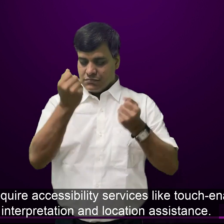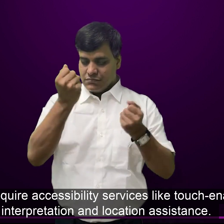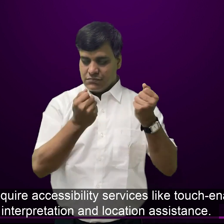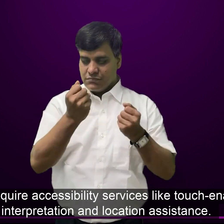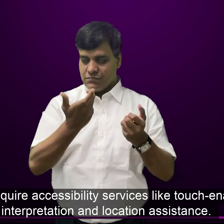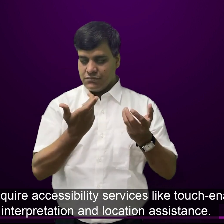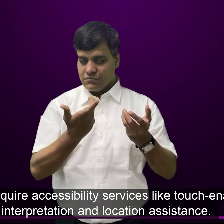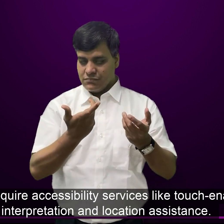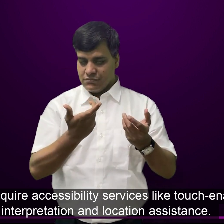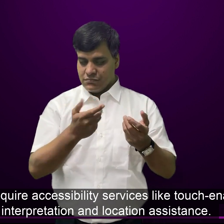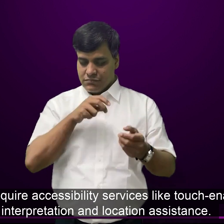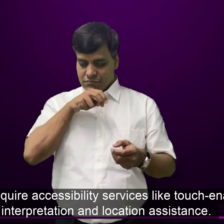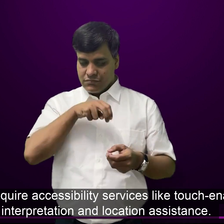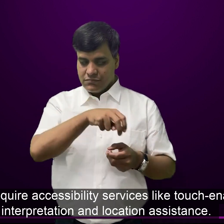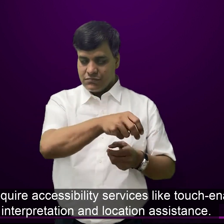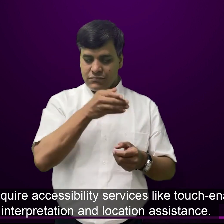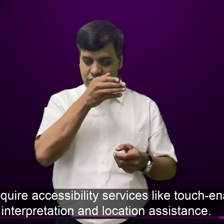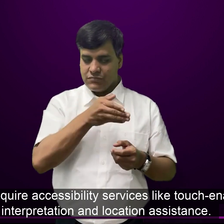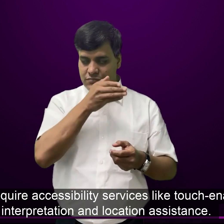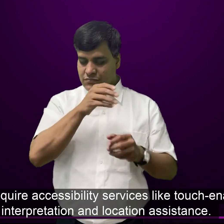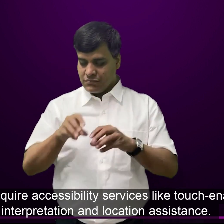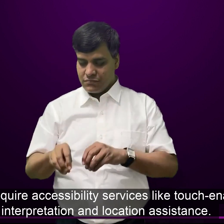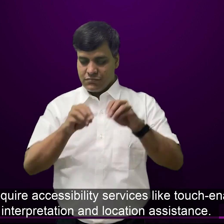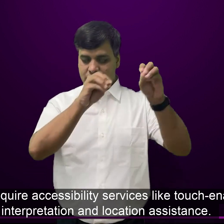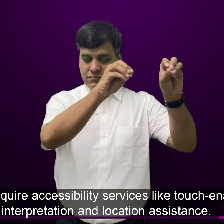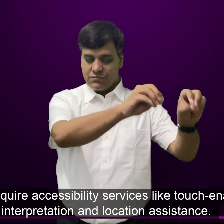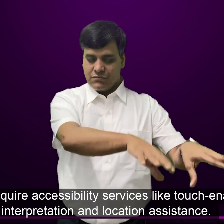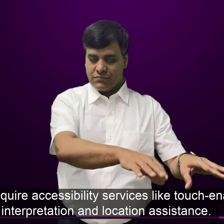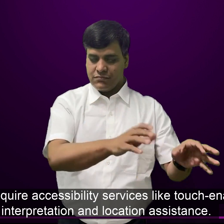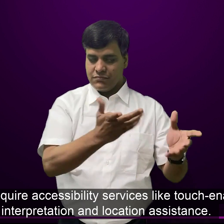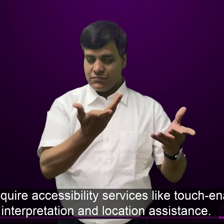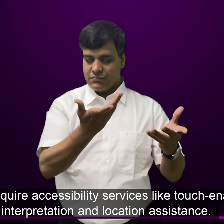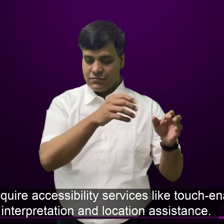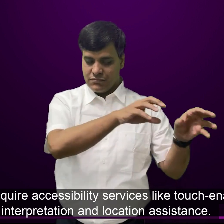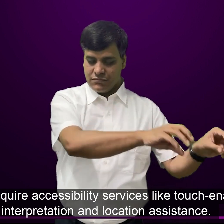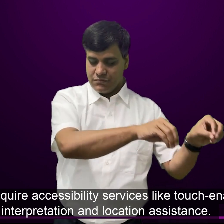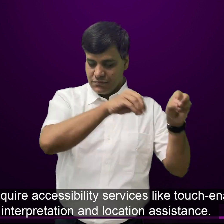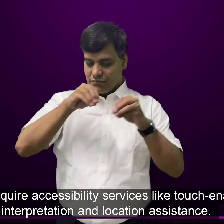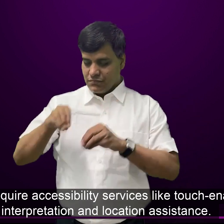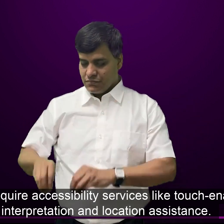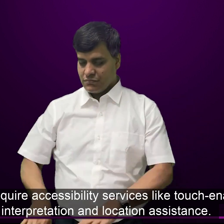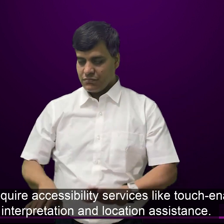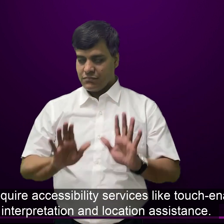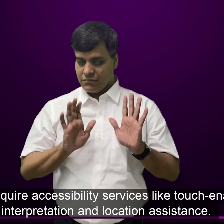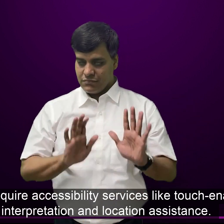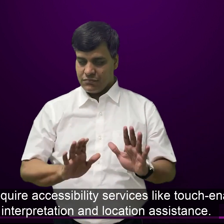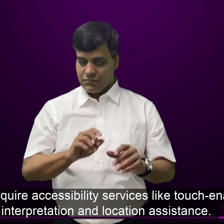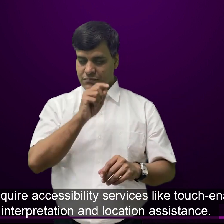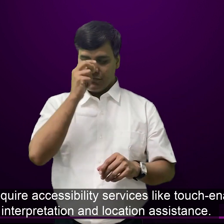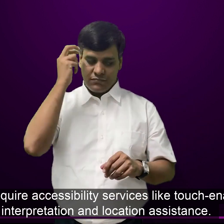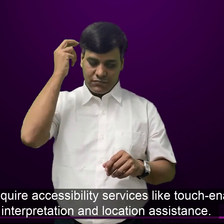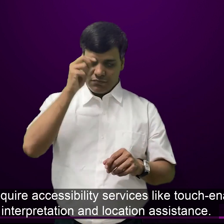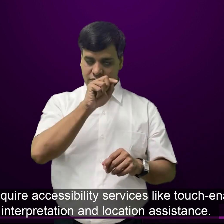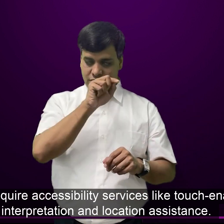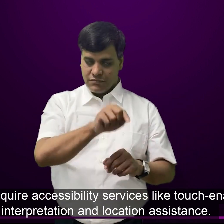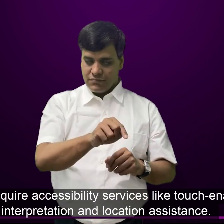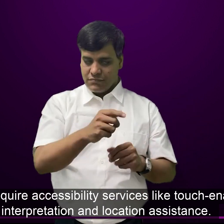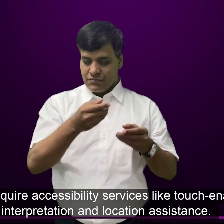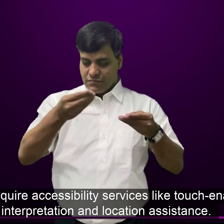सिर्फ सुगम्यता की ज़रूरत है, जैसे कि मुझे दुभाषीय प्रदान किया जाए जो मुझे एक जगह